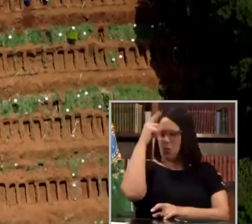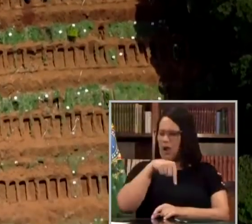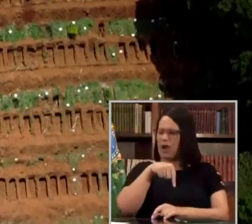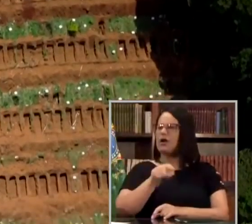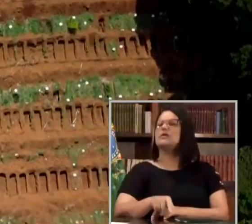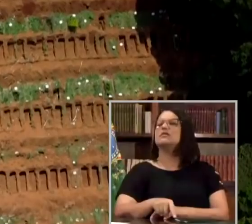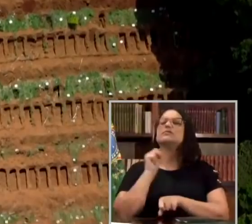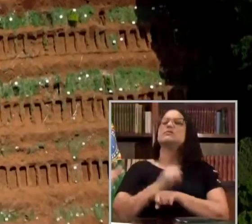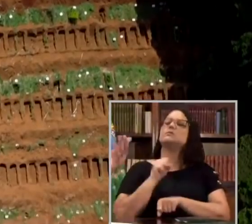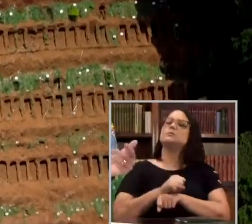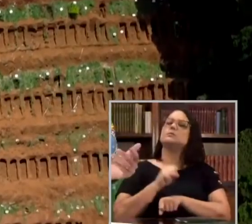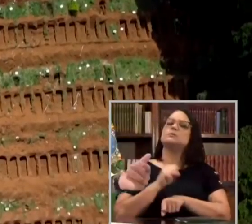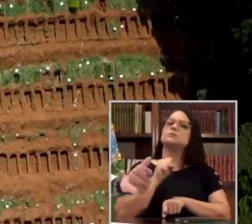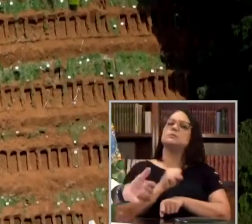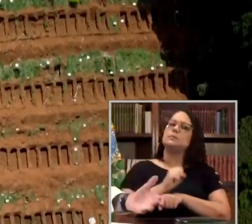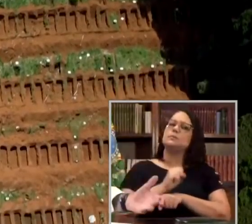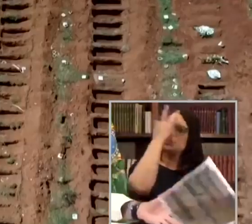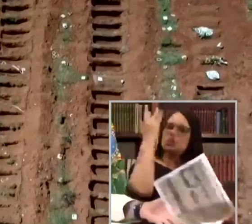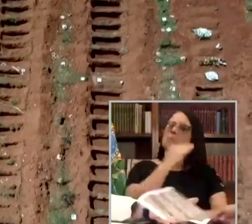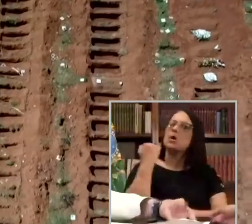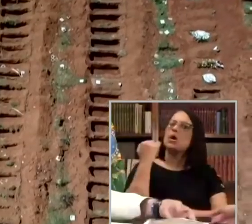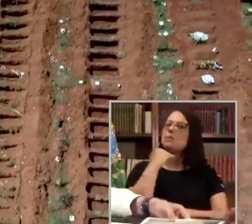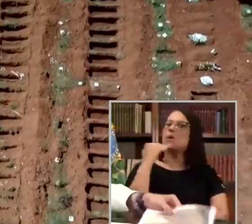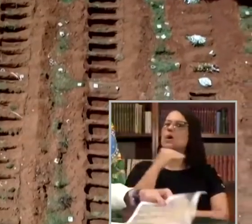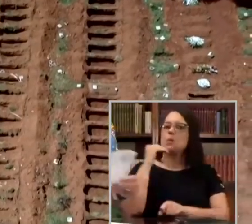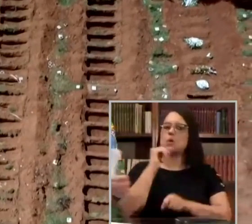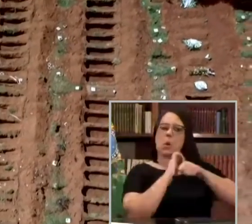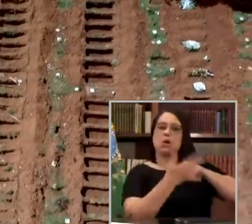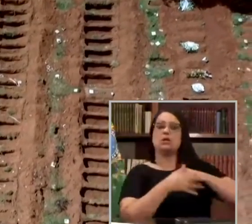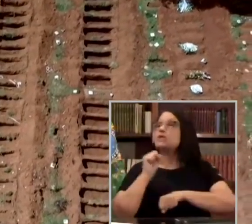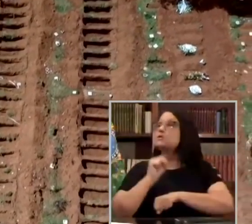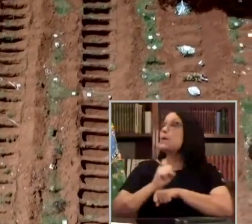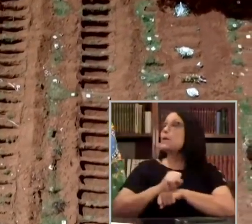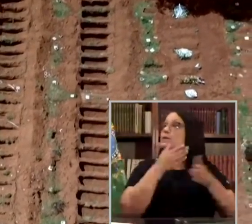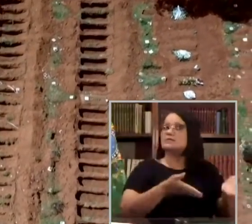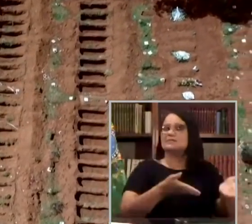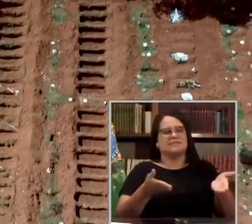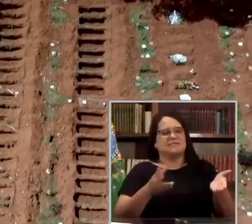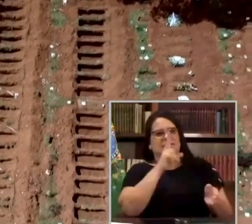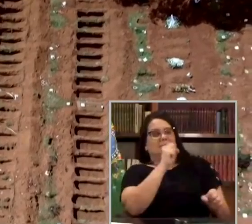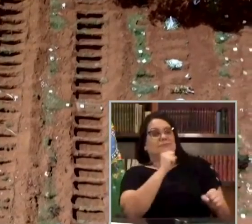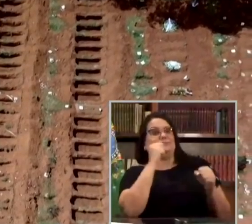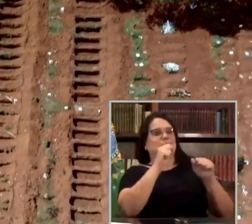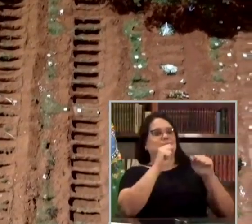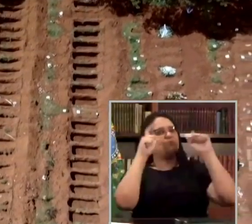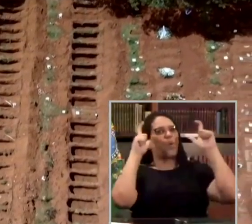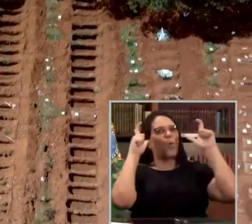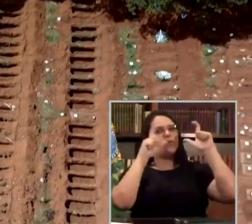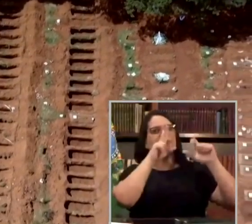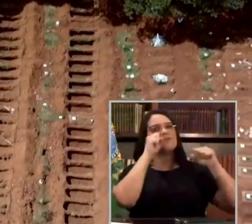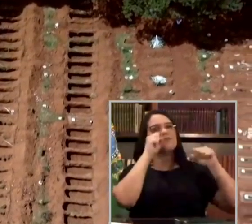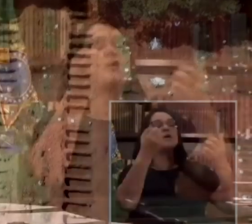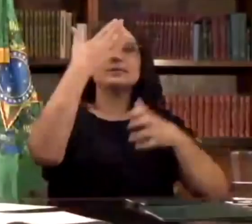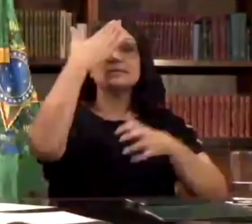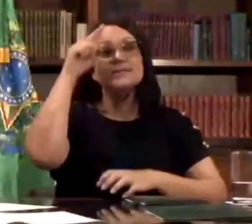espera justamente de cadáveres, possivelmente de vítimas da Covid-19. É uma imagem forte, que repercutiu muito. Queria saber, tá em mãos,